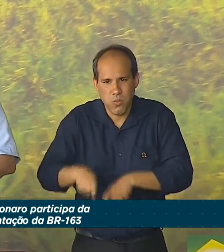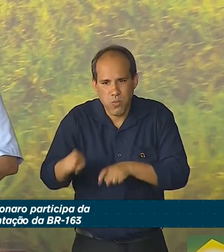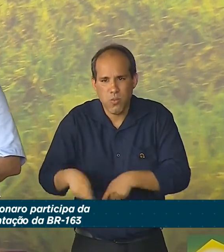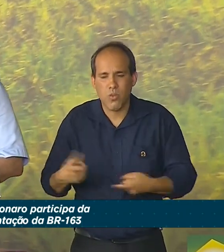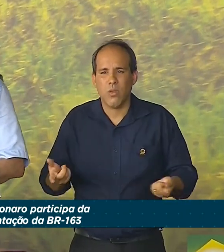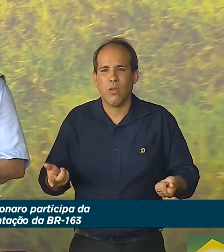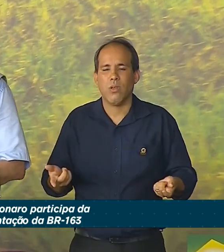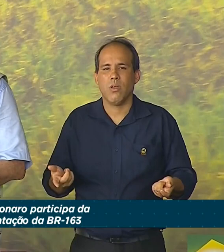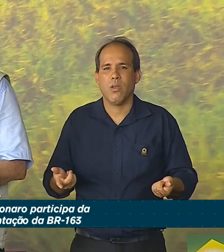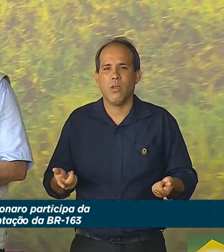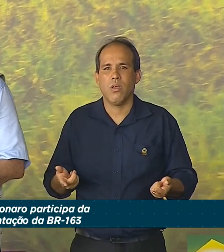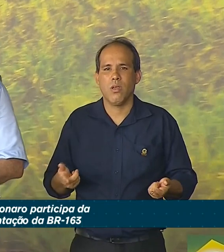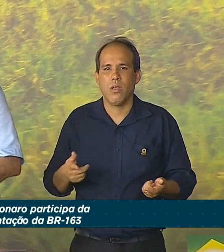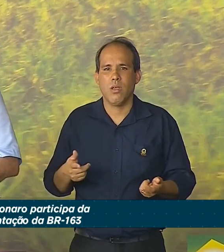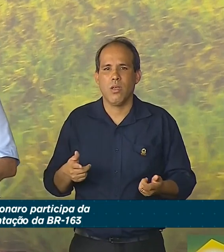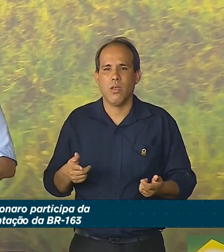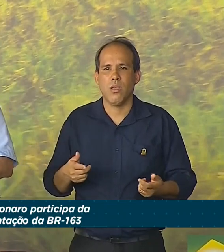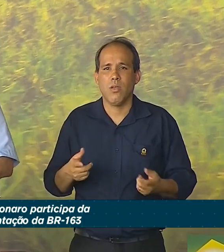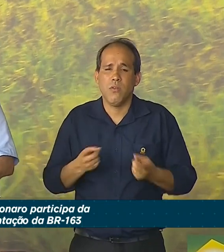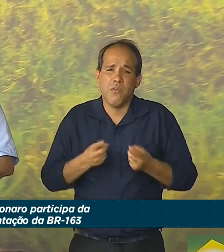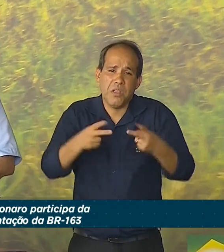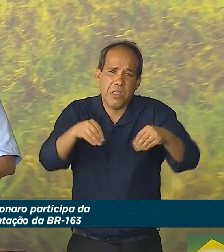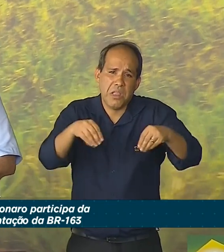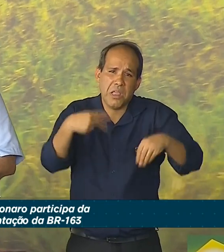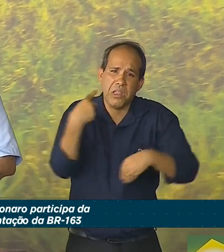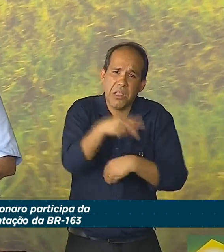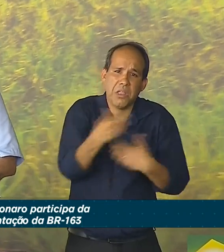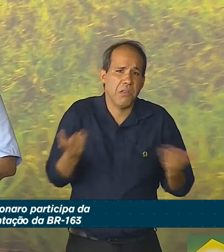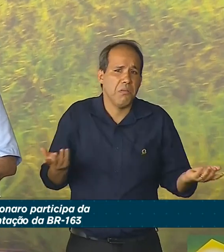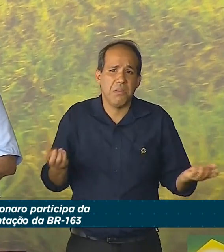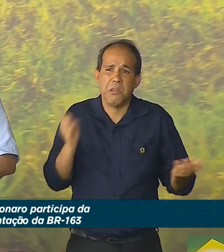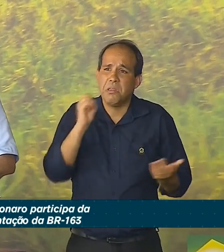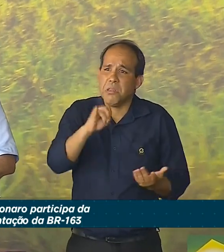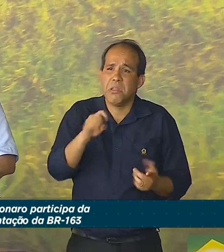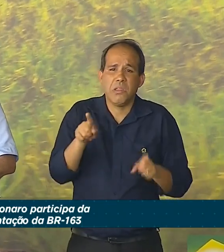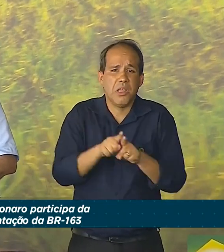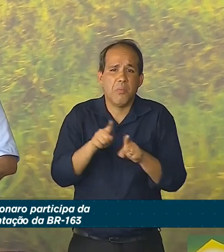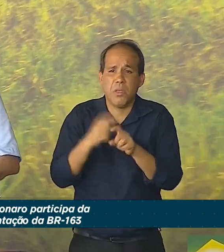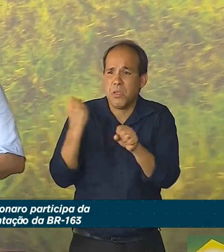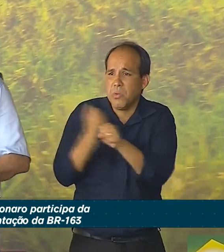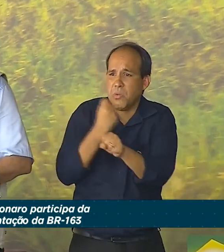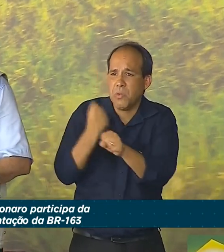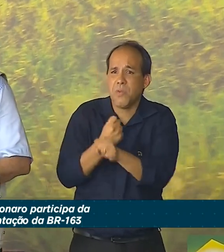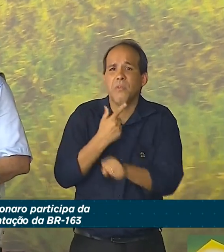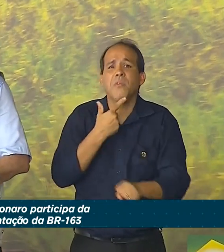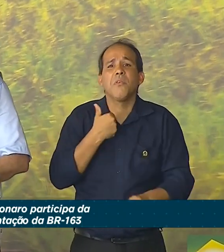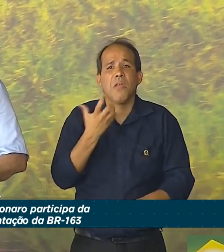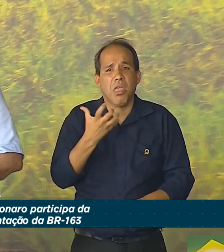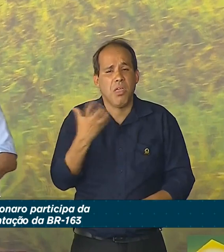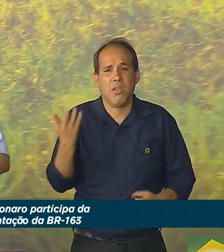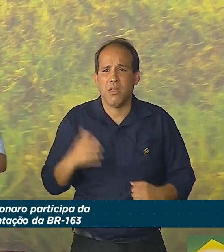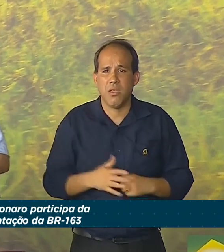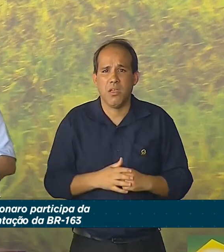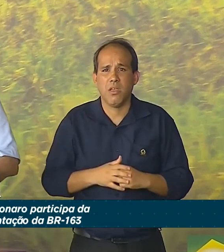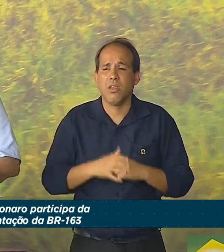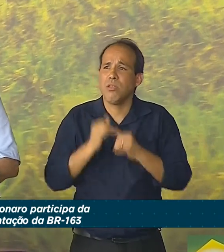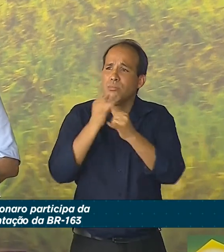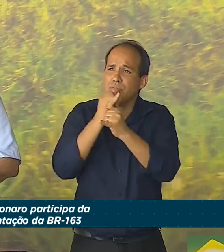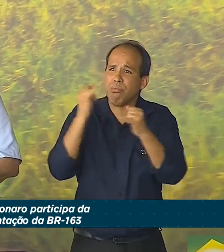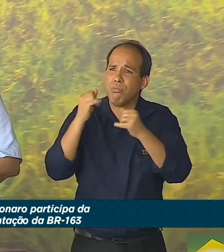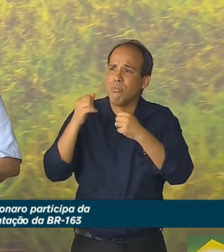cultivar, arrendar sua terra, se for o caso, construir PCHs, construir